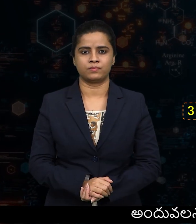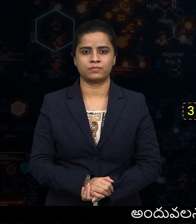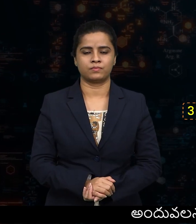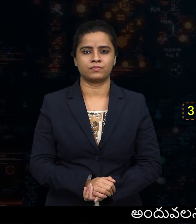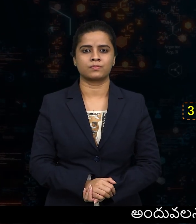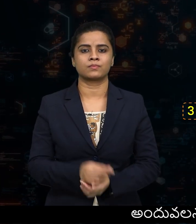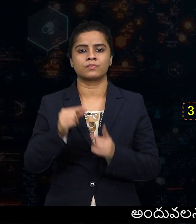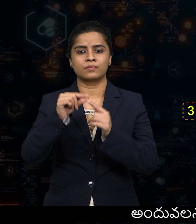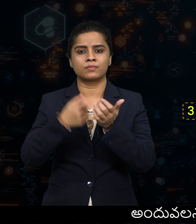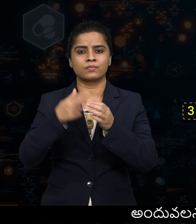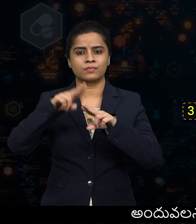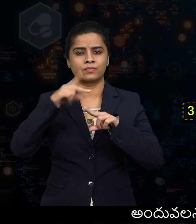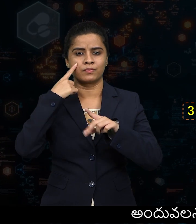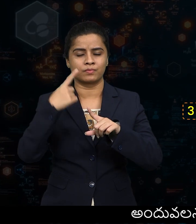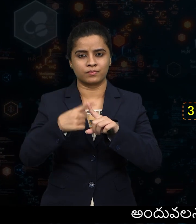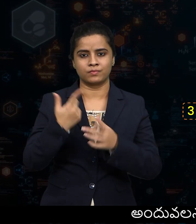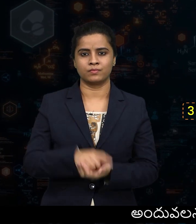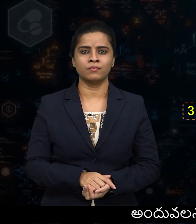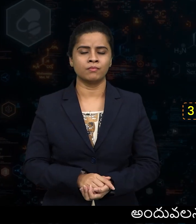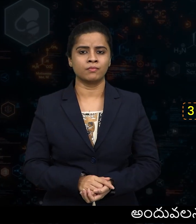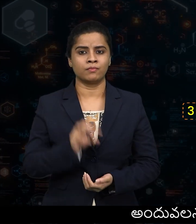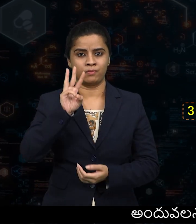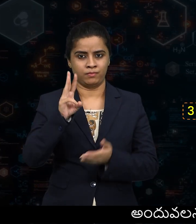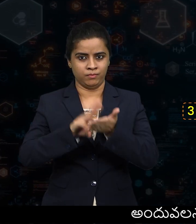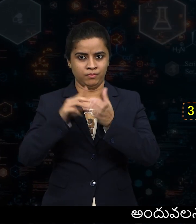అందువలన పూర్వపదం 3-మిథైల్.